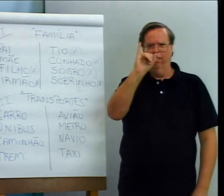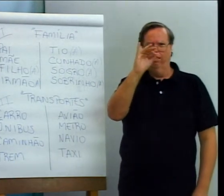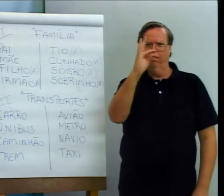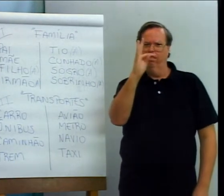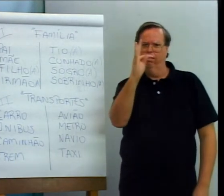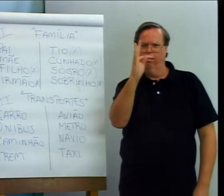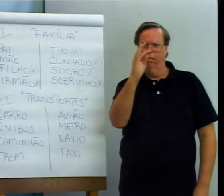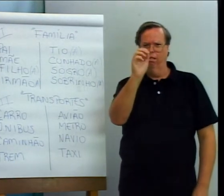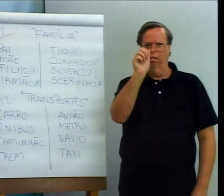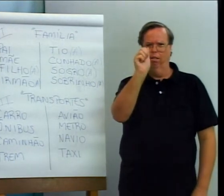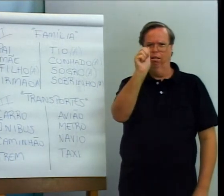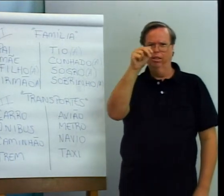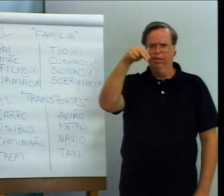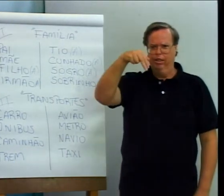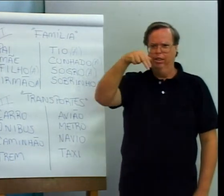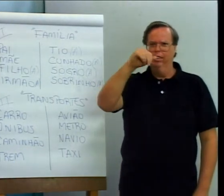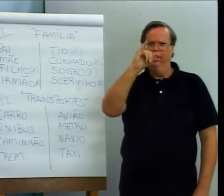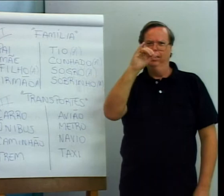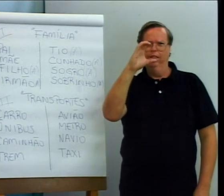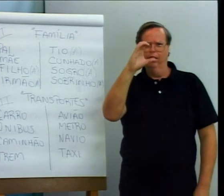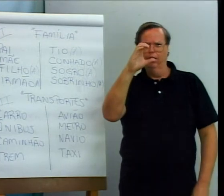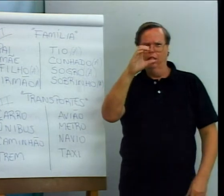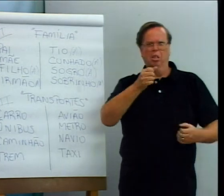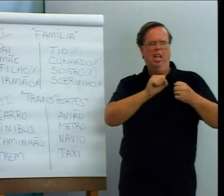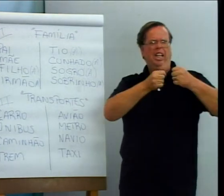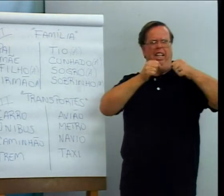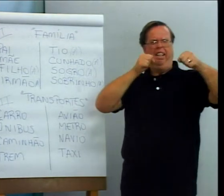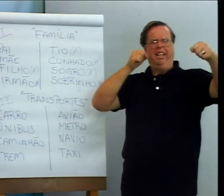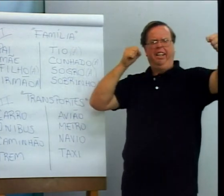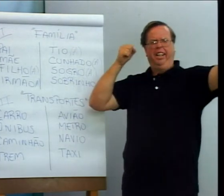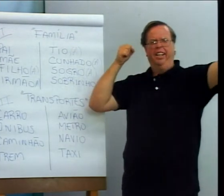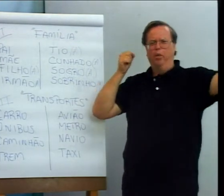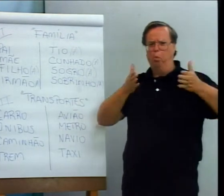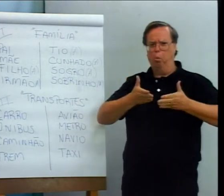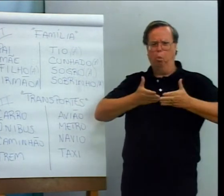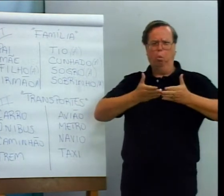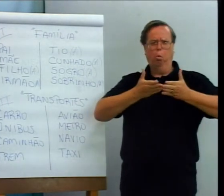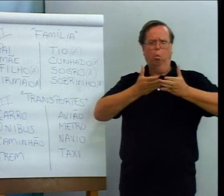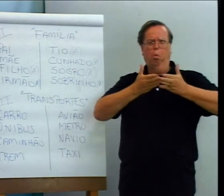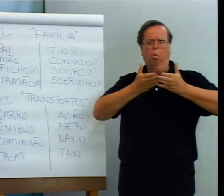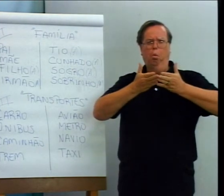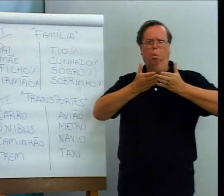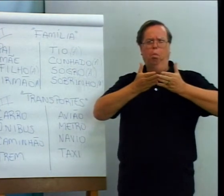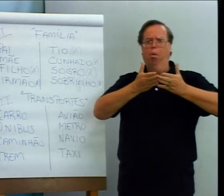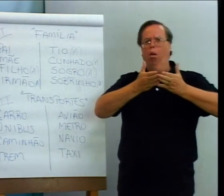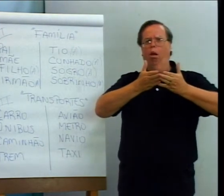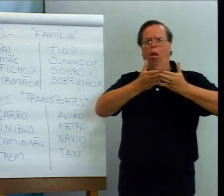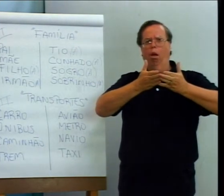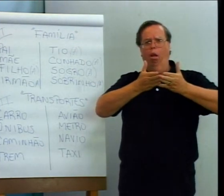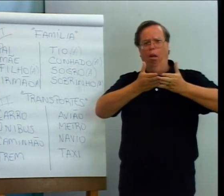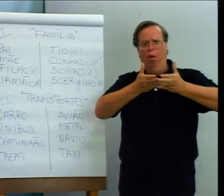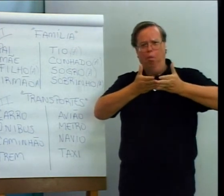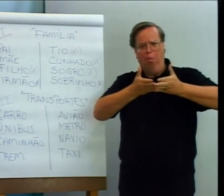Lembra do filme? Parece do Titanic. Lembra do filme? Aquele navio grande que